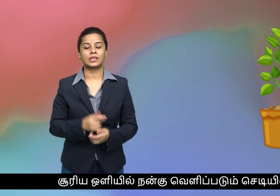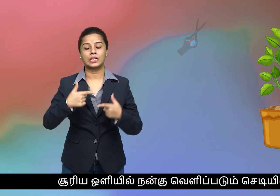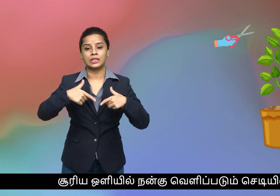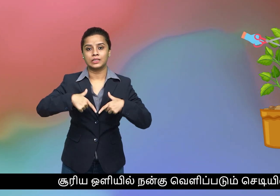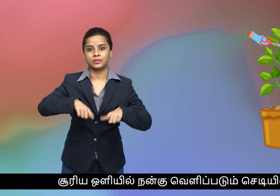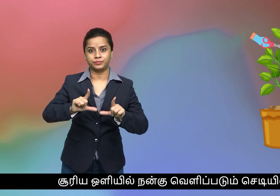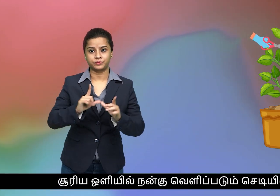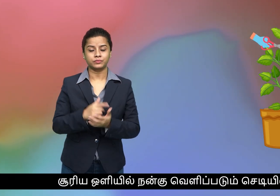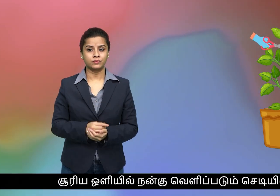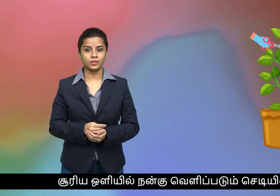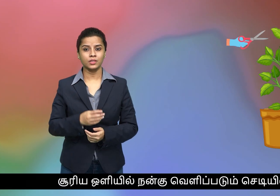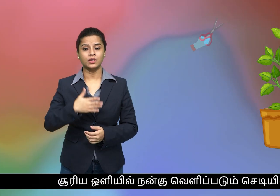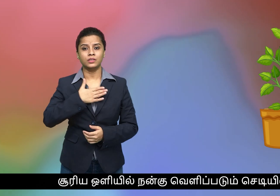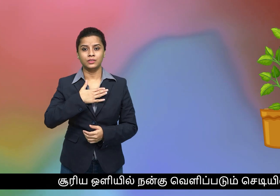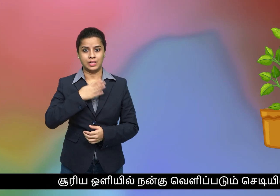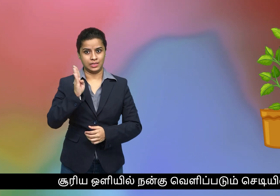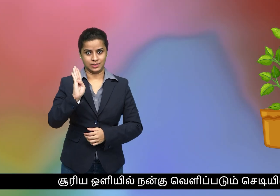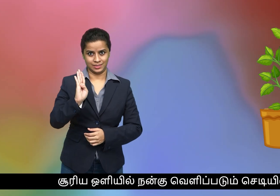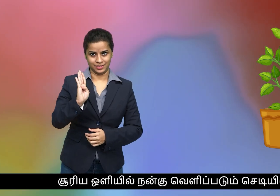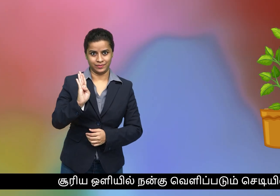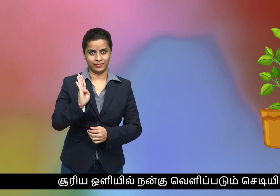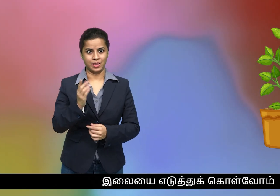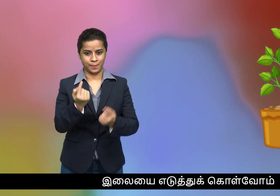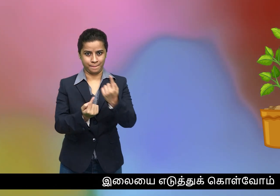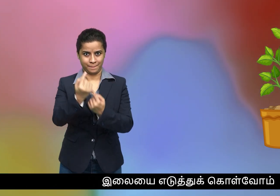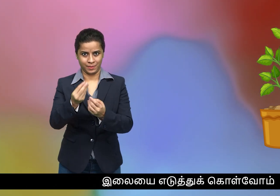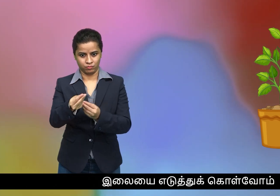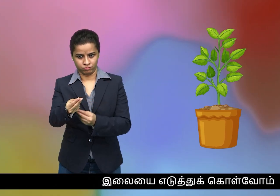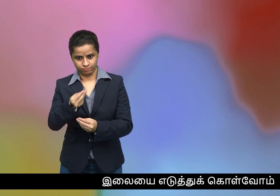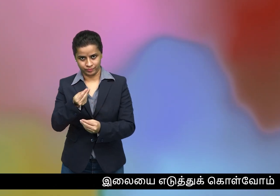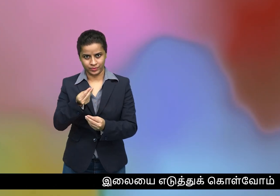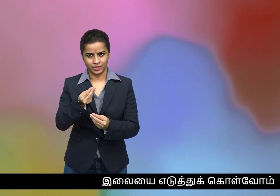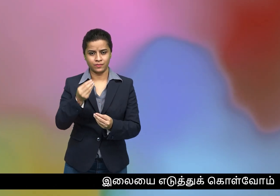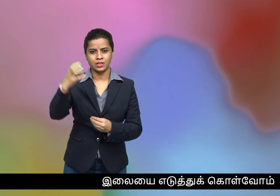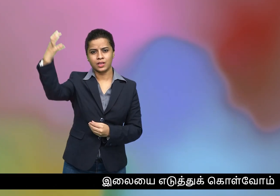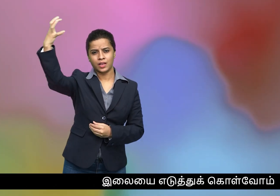சூரிய ஒளியில் நன்கு வெளிப்படும் செடியிலிருந்து இலையை எடுத்துக்கொள்வோம்.